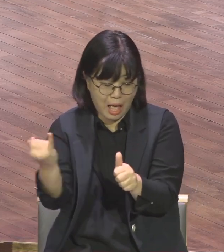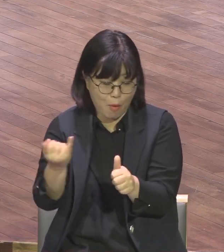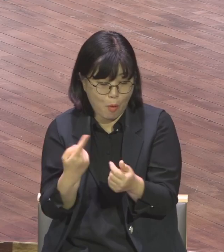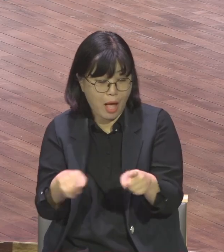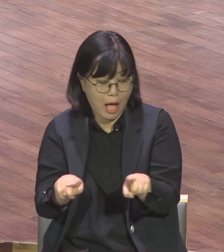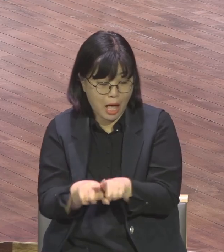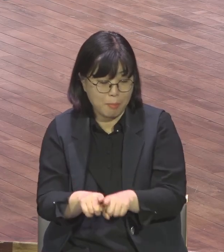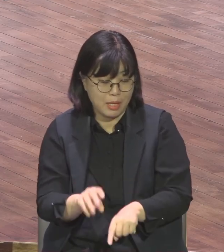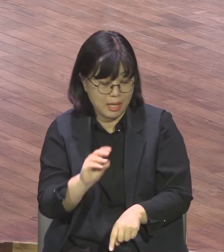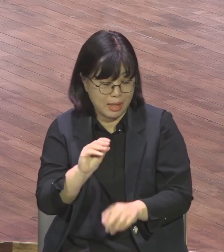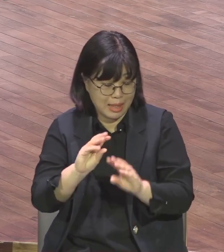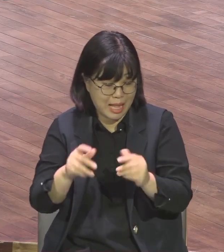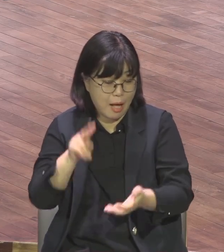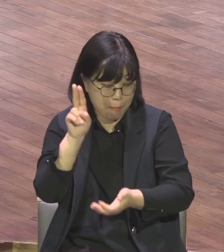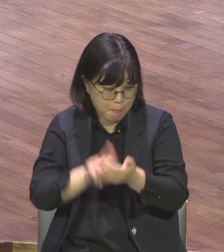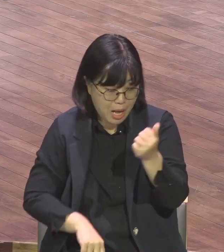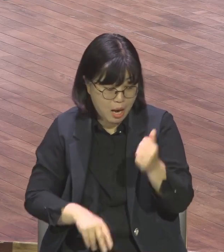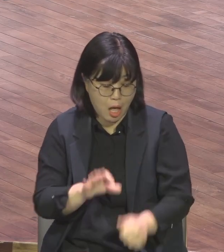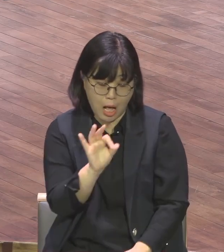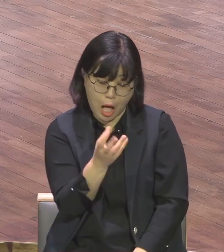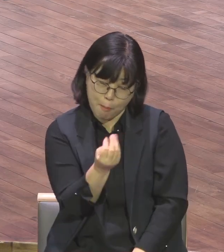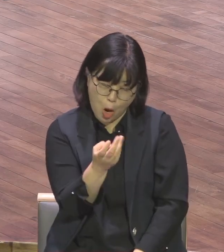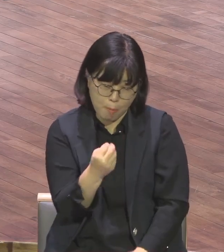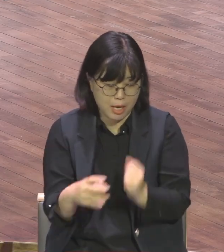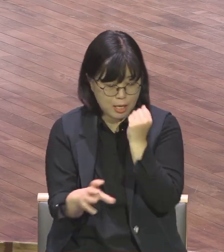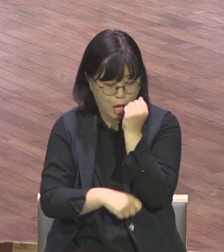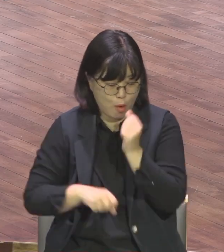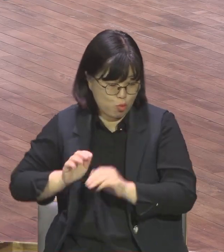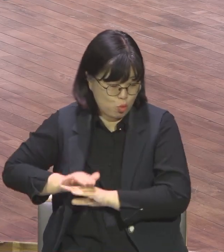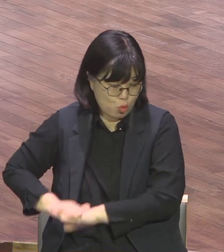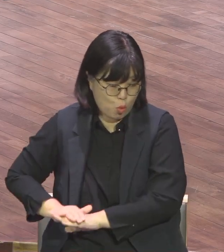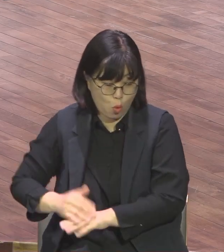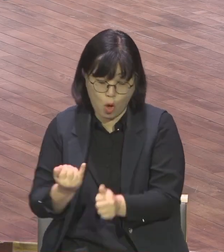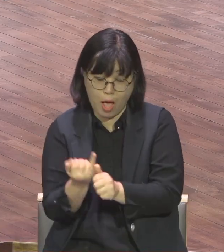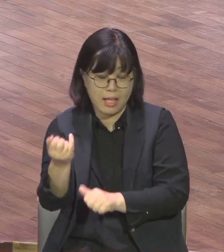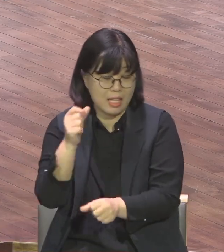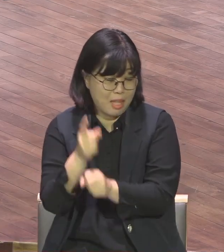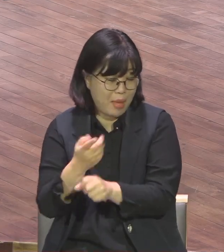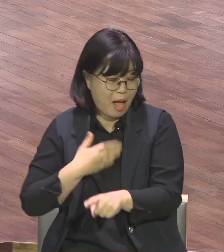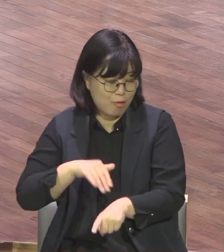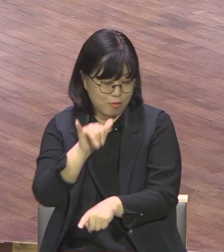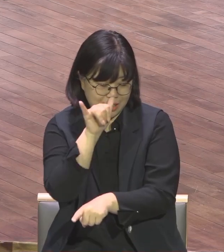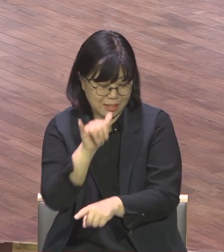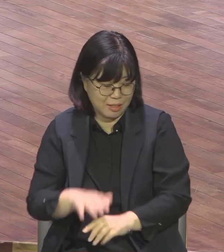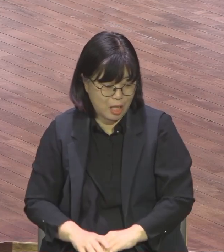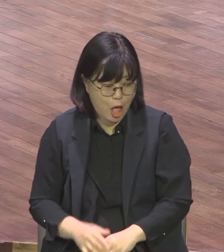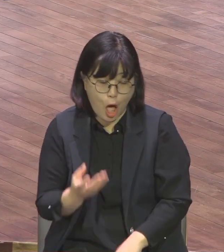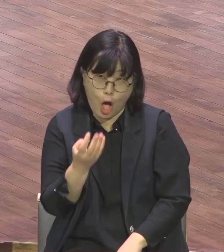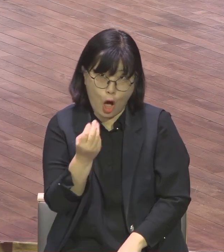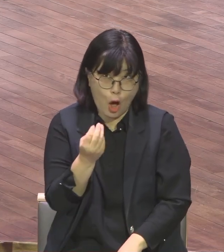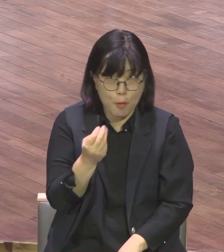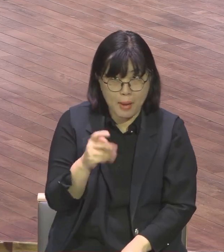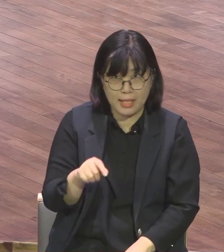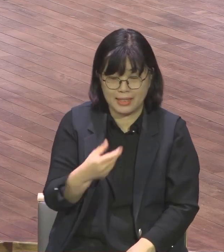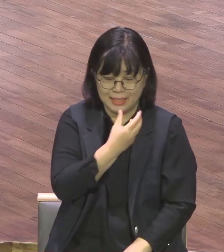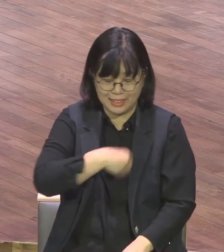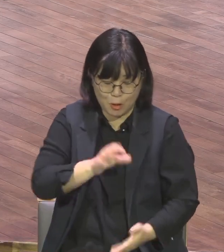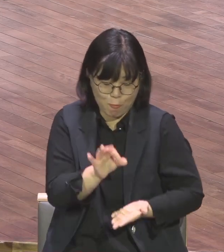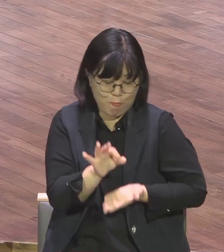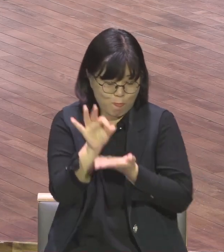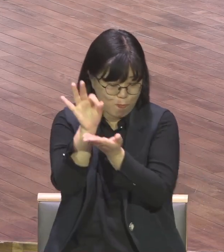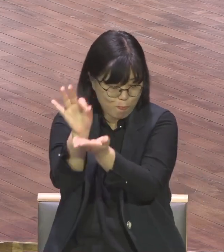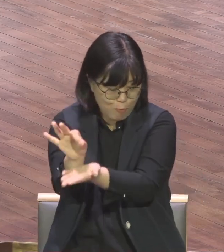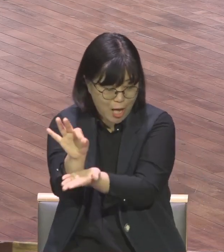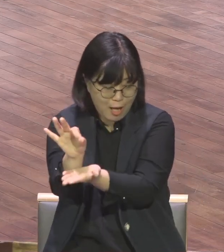더불어 소유를 팔아 그 값에서 얼마를 감추며 그 아내도 알더라. 얼마만 가져다가 사도들을 발